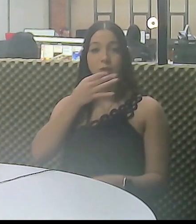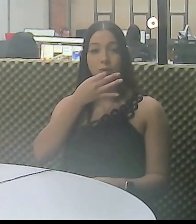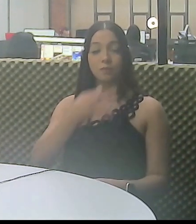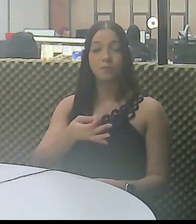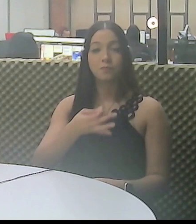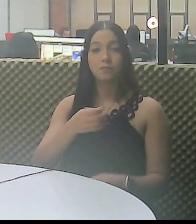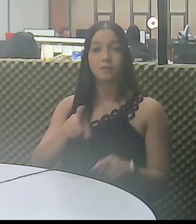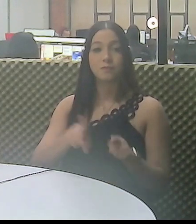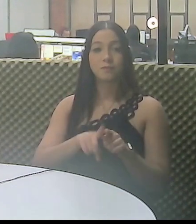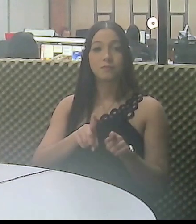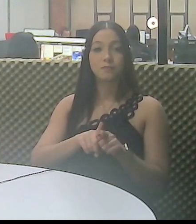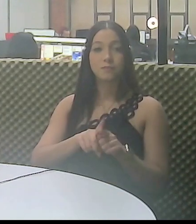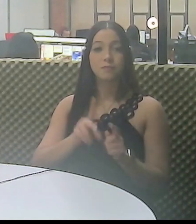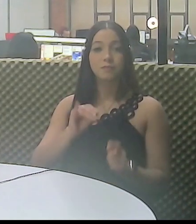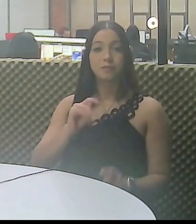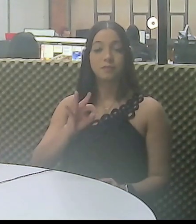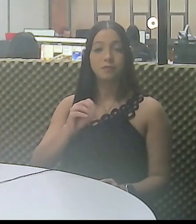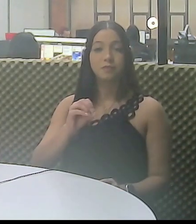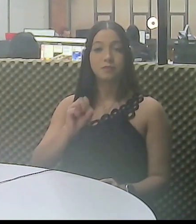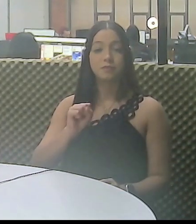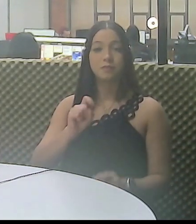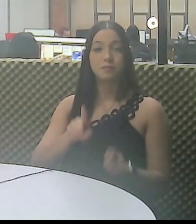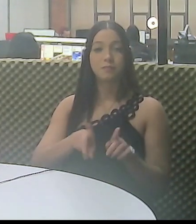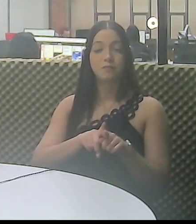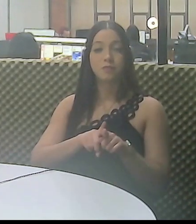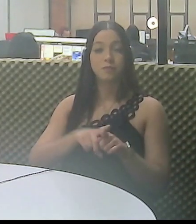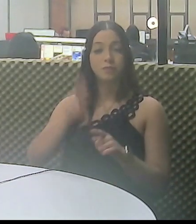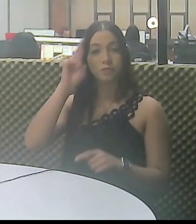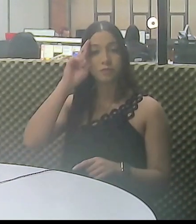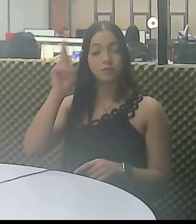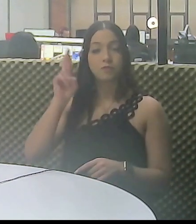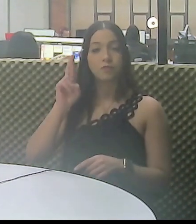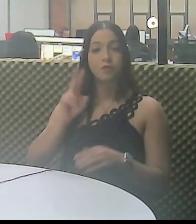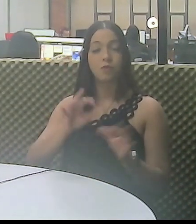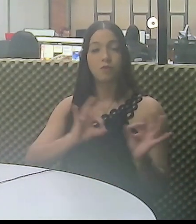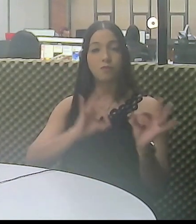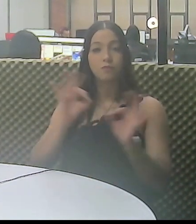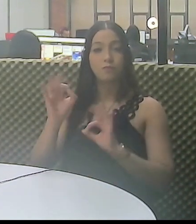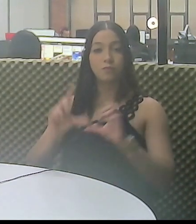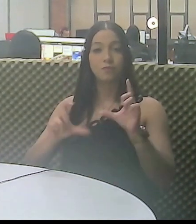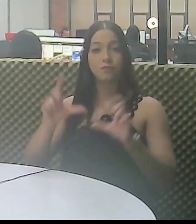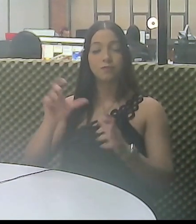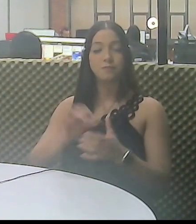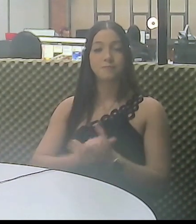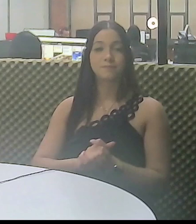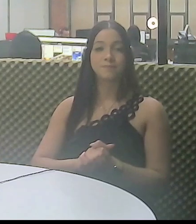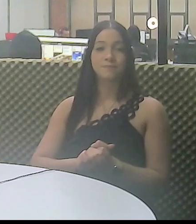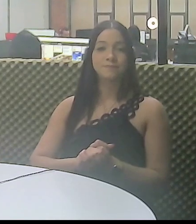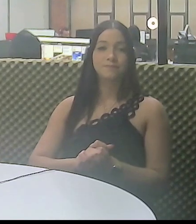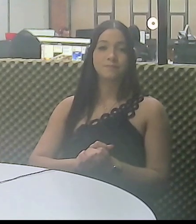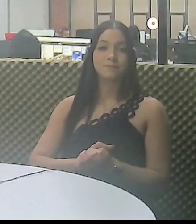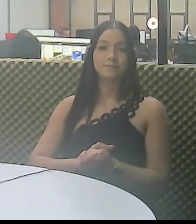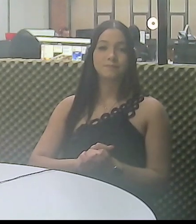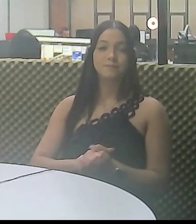e levando os quiquitos de direção, roteiro, direção de arte e fotografia.